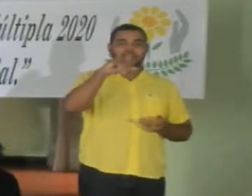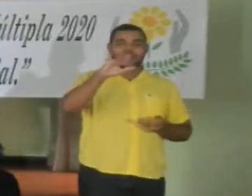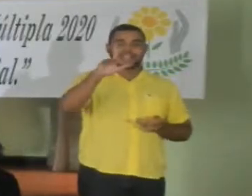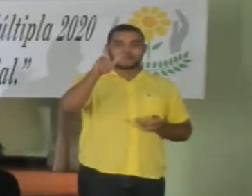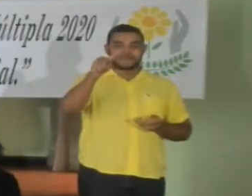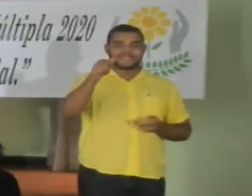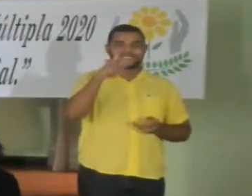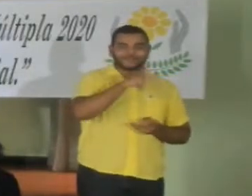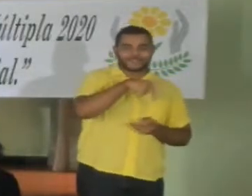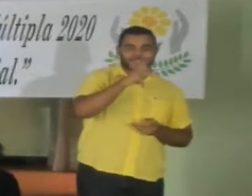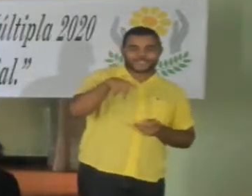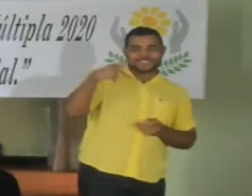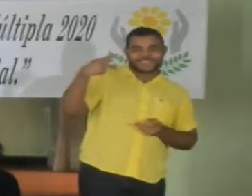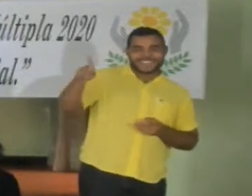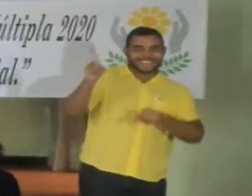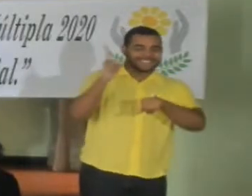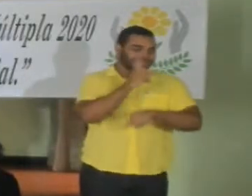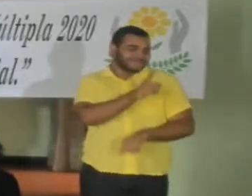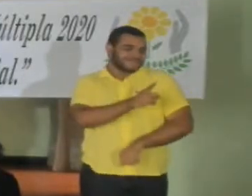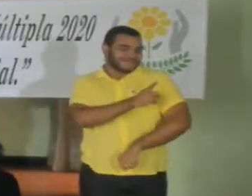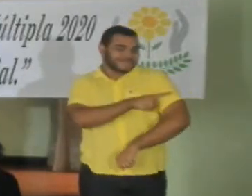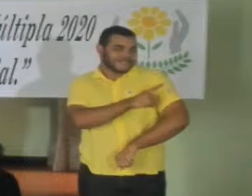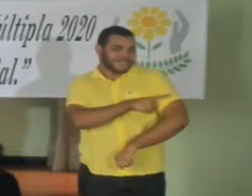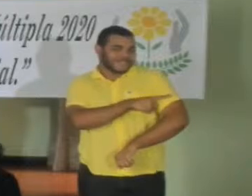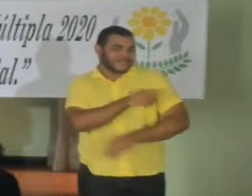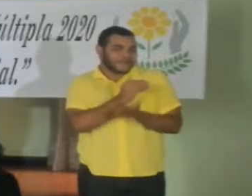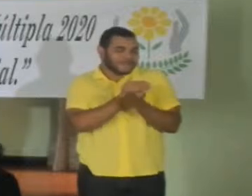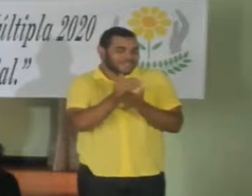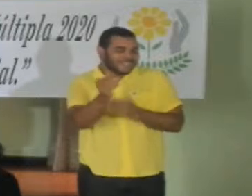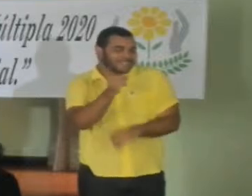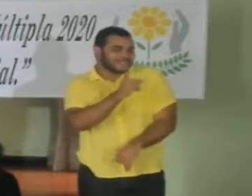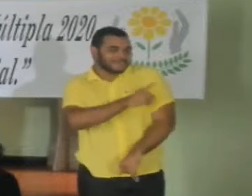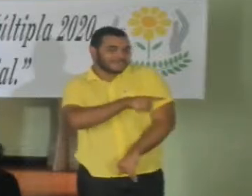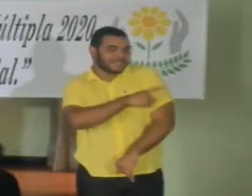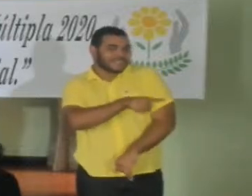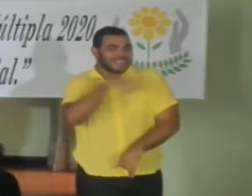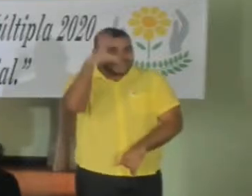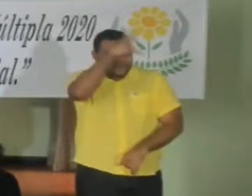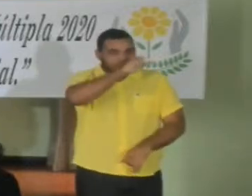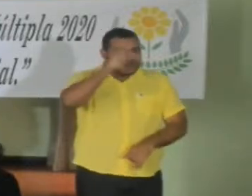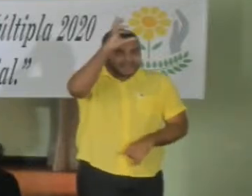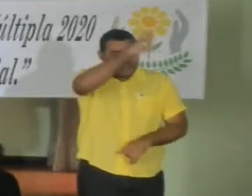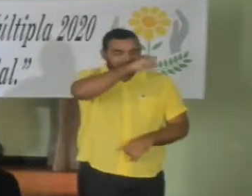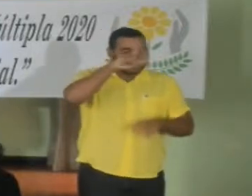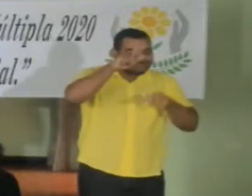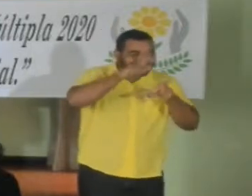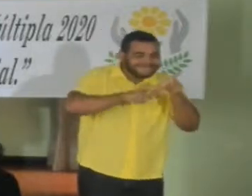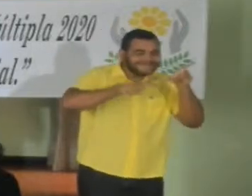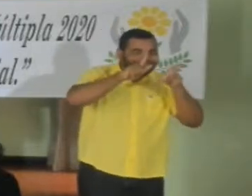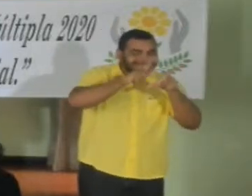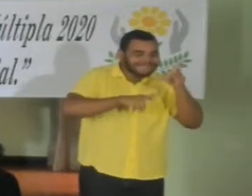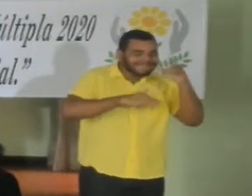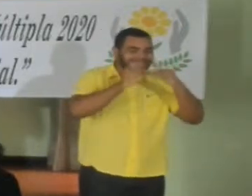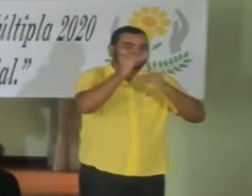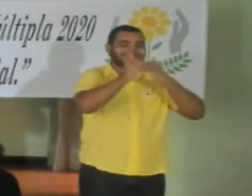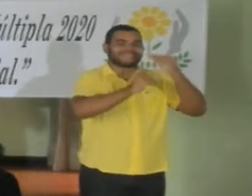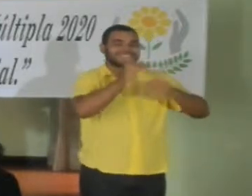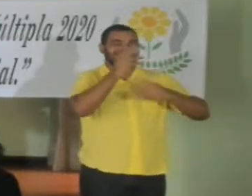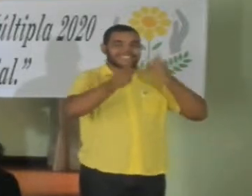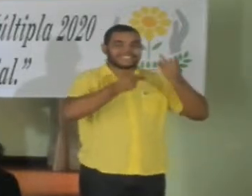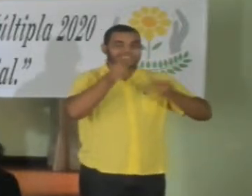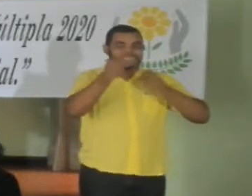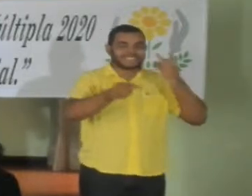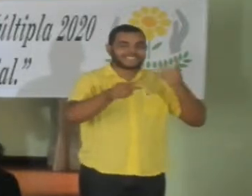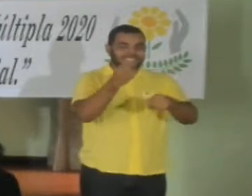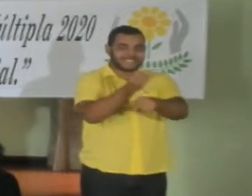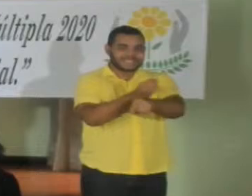fui professora dela no primeiro aninho, quando ela estava fazendo o primeiro aninho, aprendendo as primeiras letras. Eu falo emocionar porque